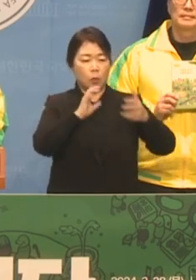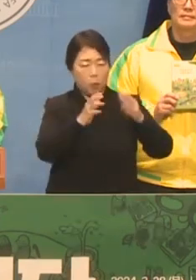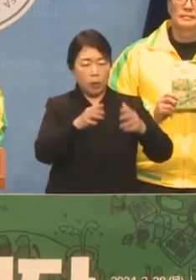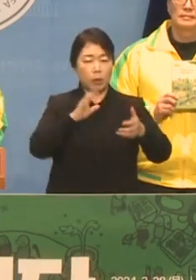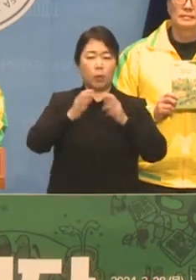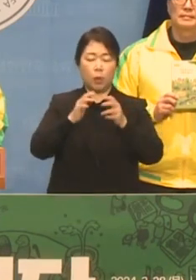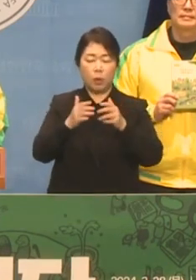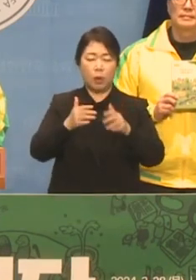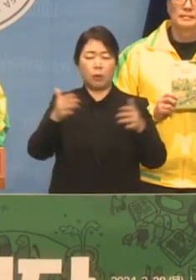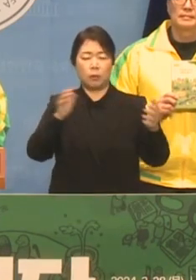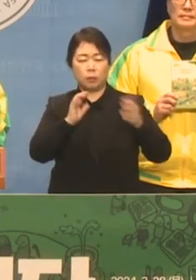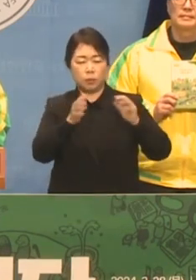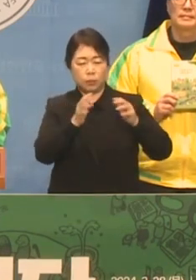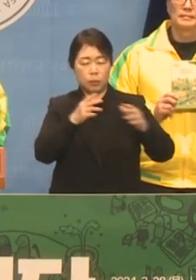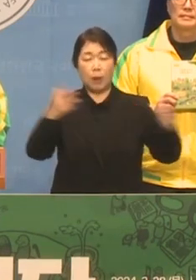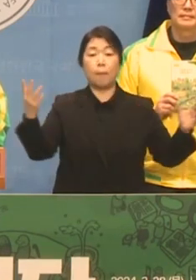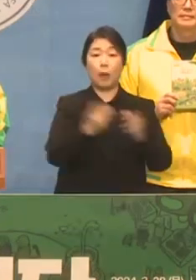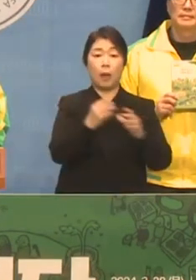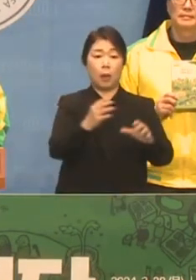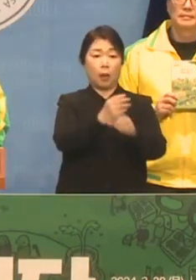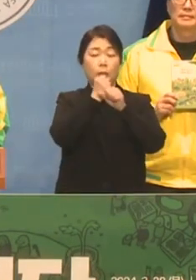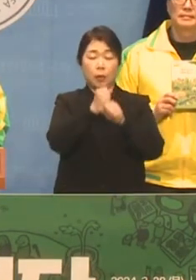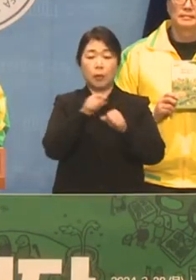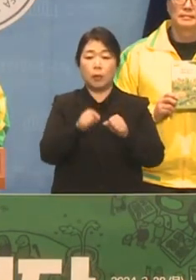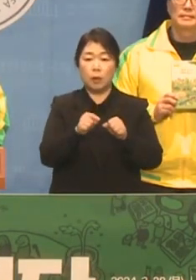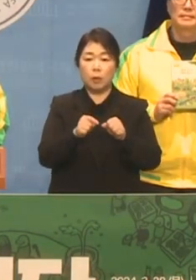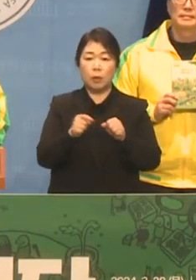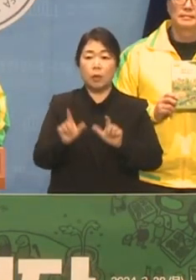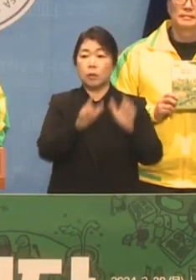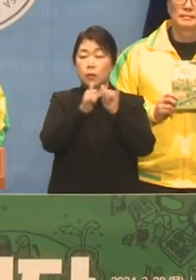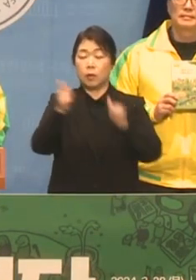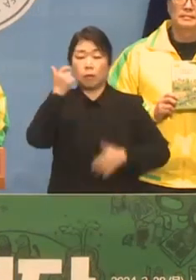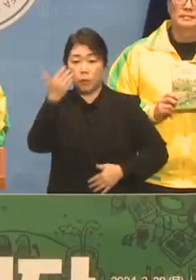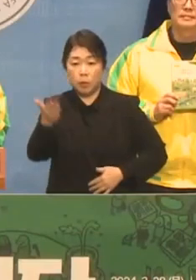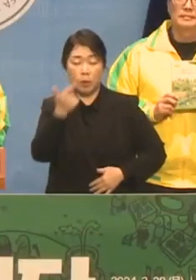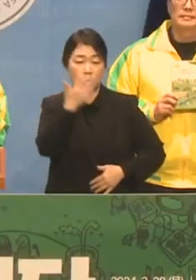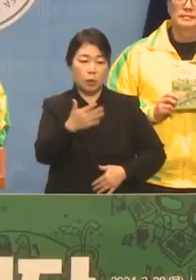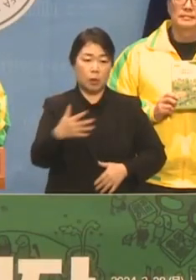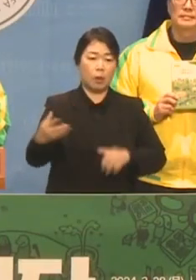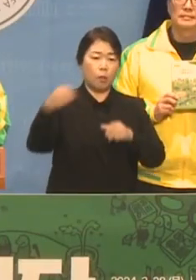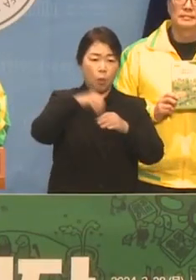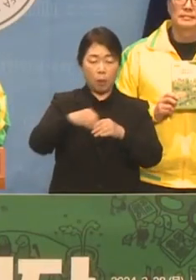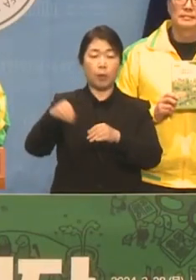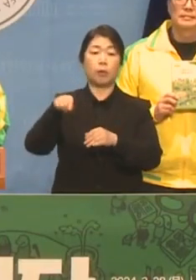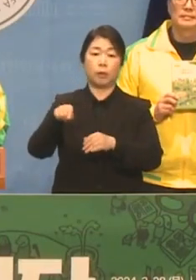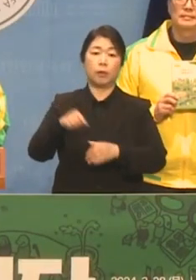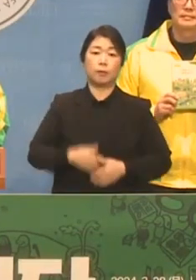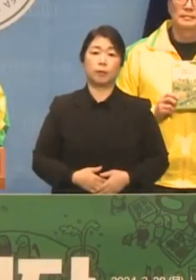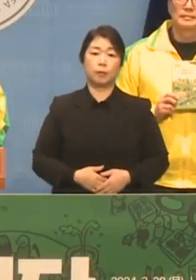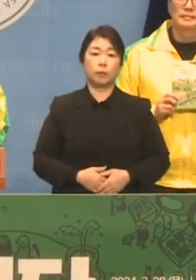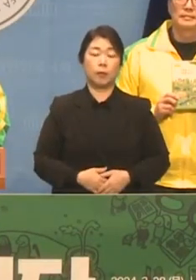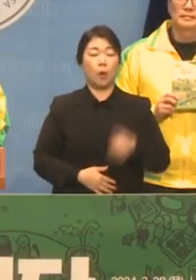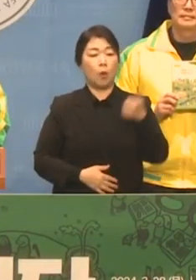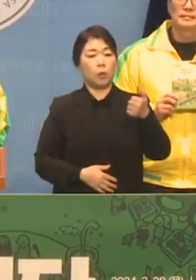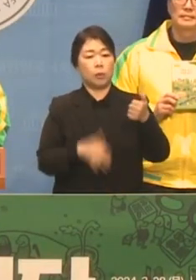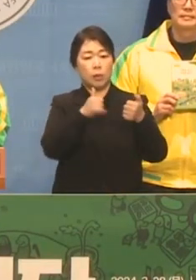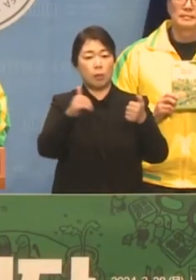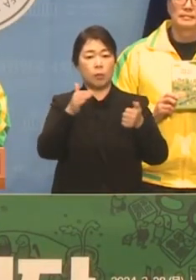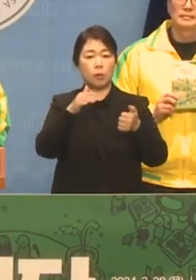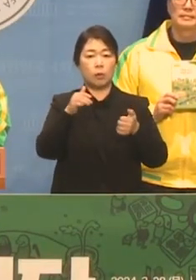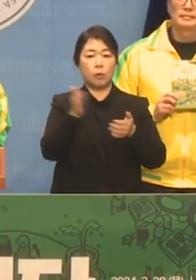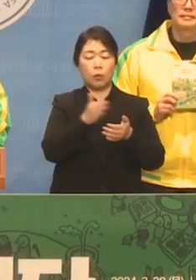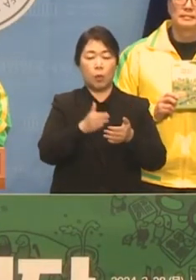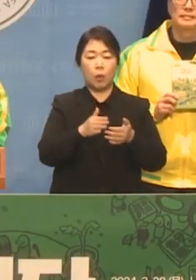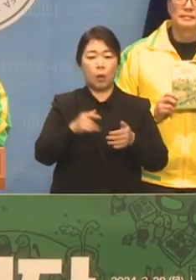토론을 거듭한 결과이고 시민들의 의견을 수도 없이 수렴한 결과입니다 또한 50여명의 정책 자문위원들의 자문의